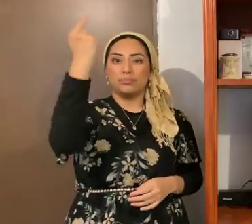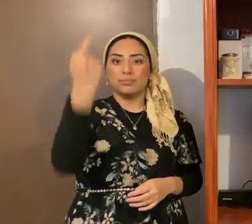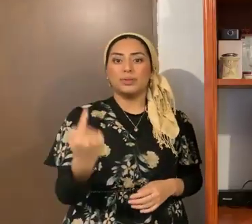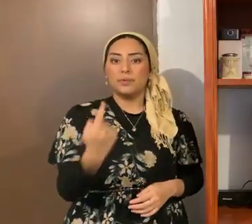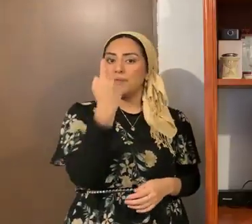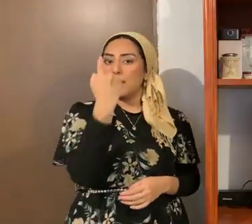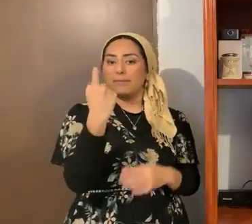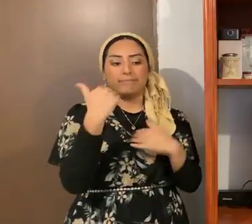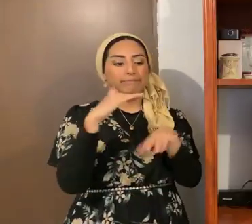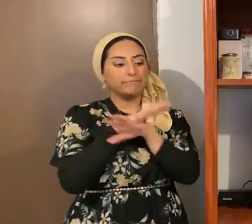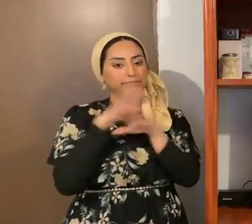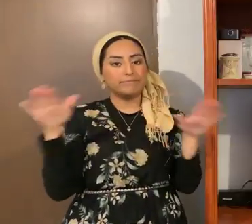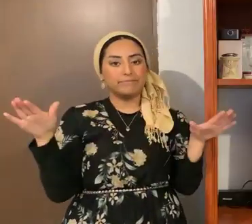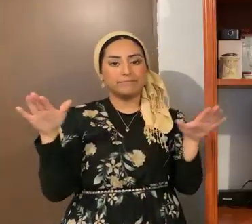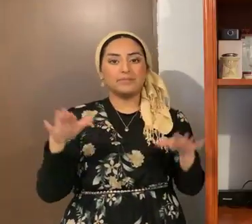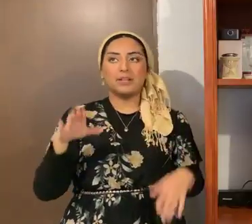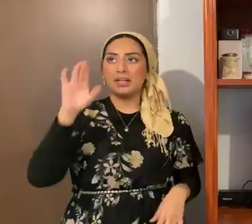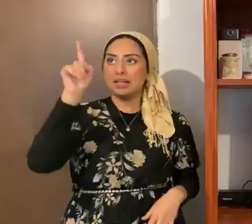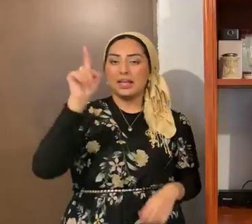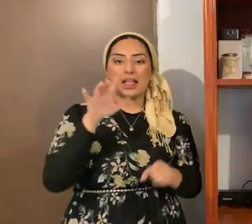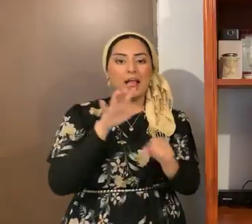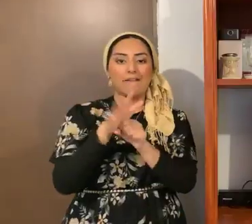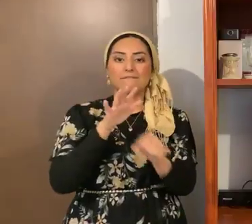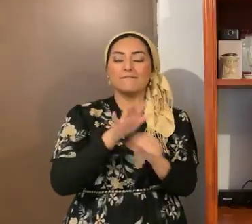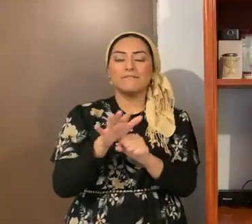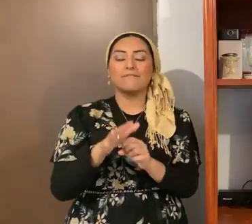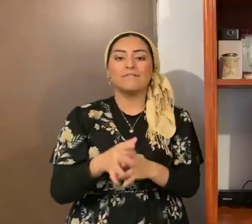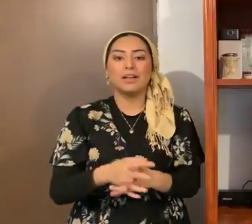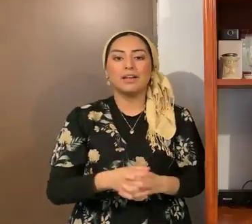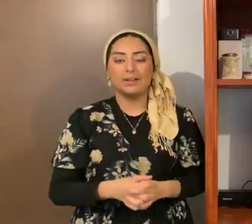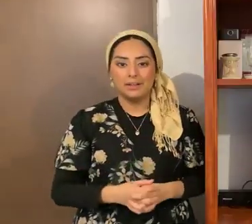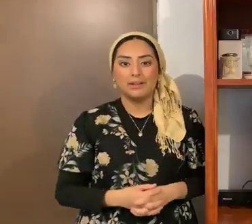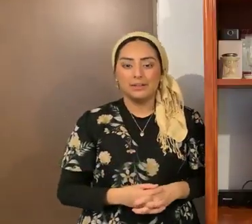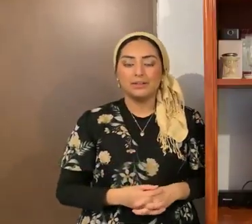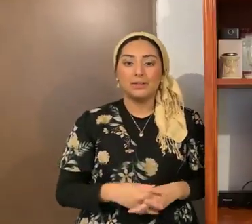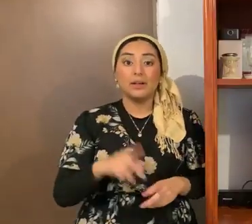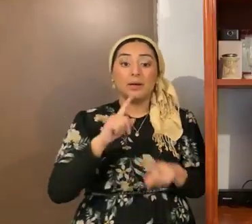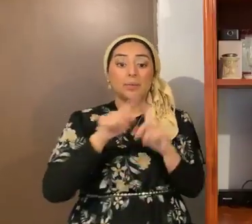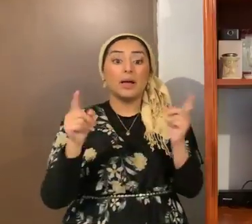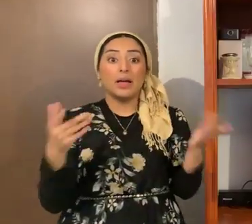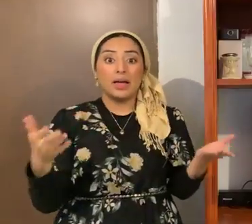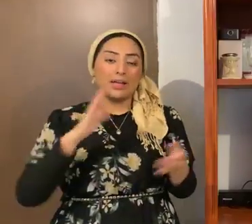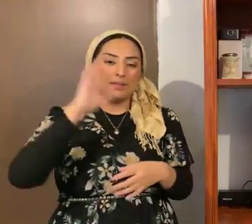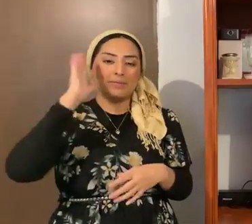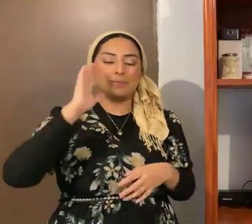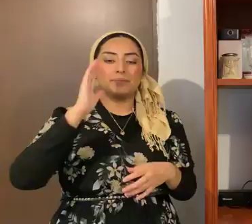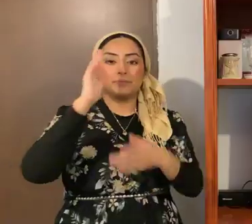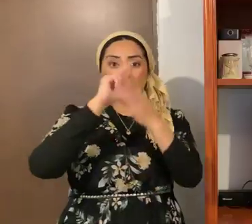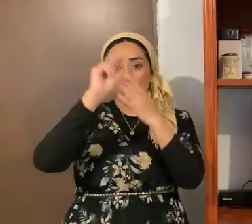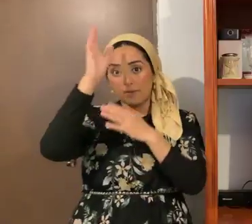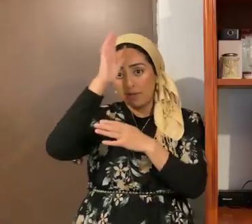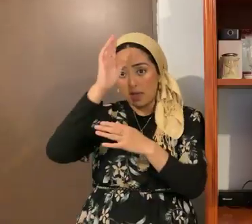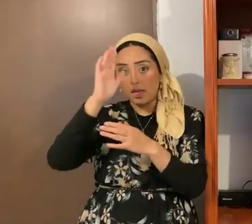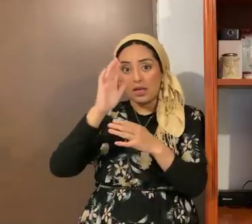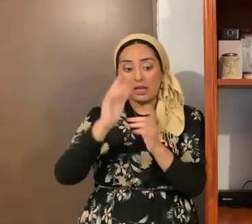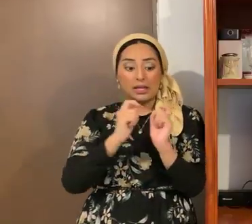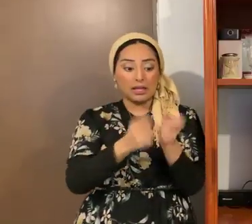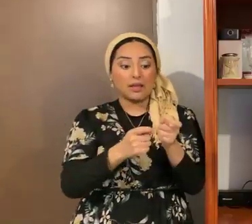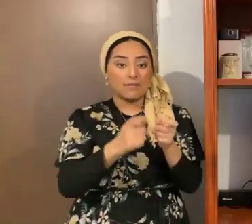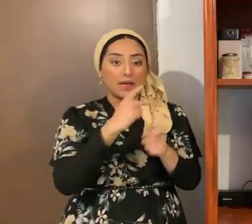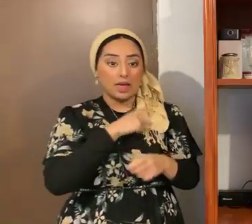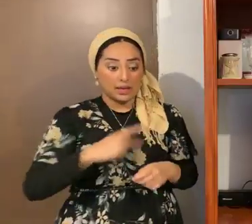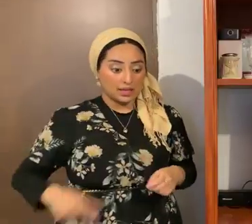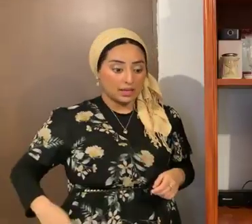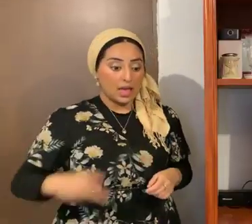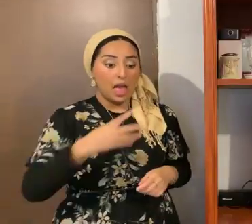necesitará más, nadie más. Él es suficiente. Pero el Eterno permitió que un rey gobernara y un profeta los guiara. Inclusive